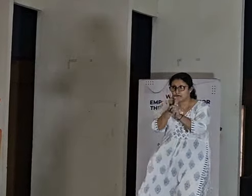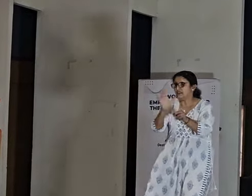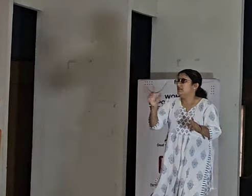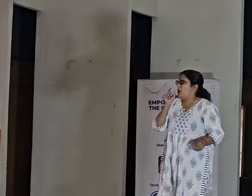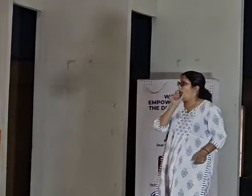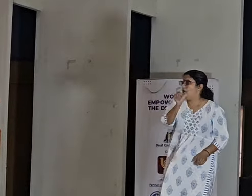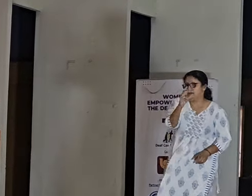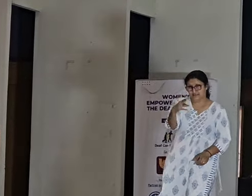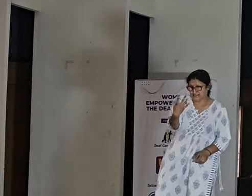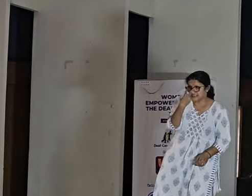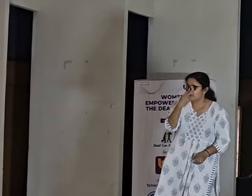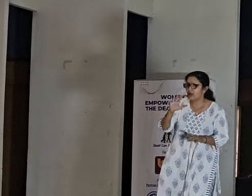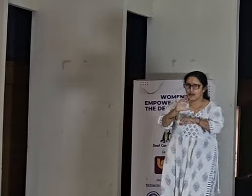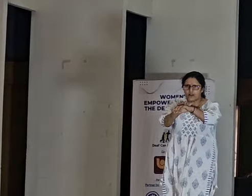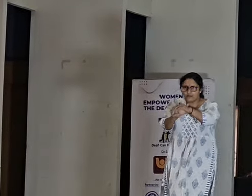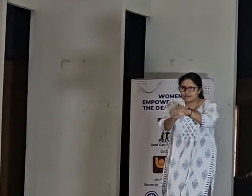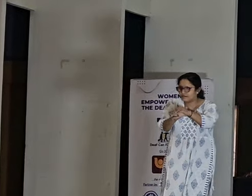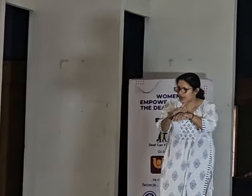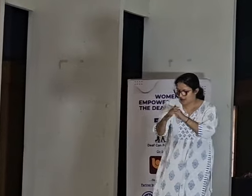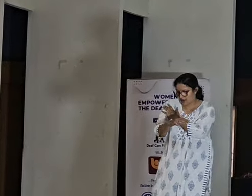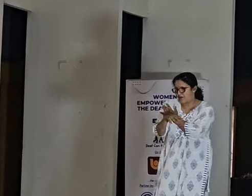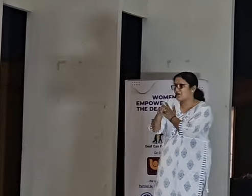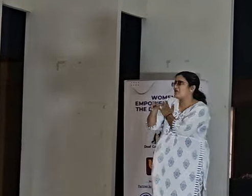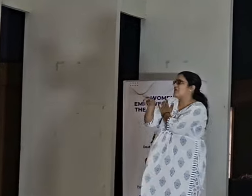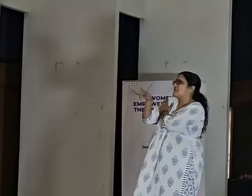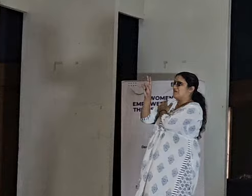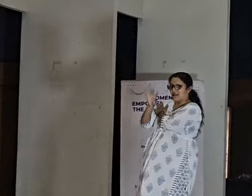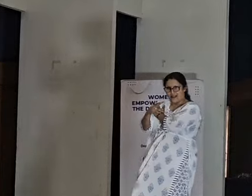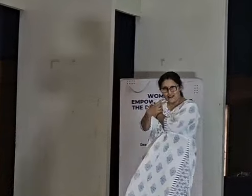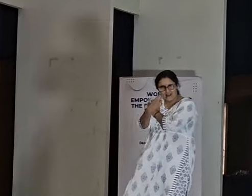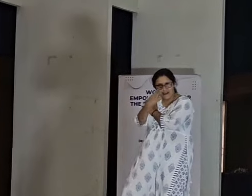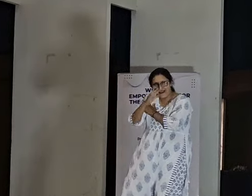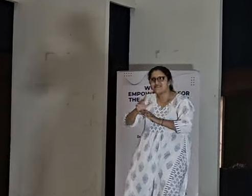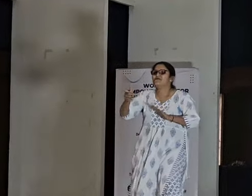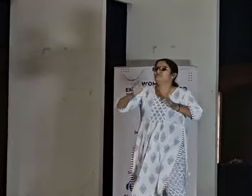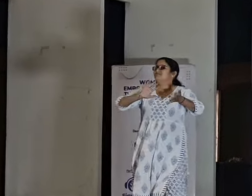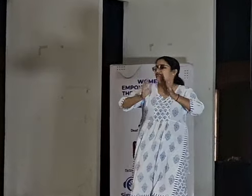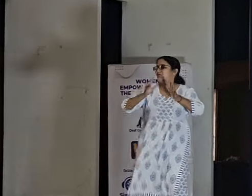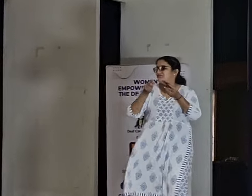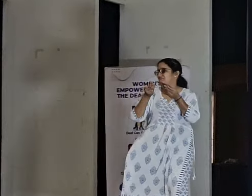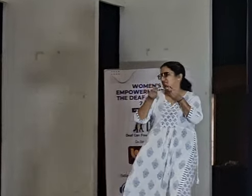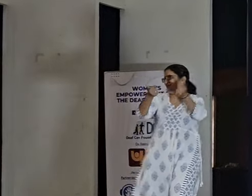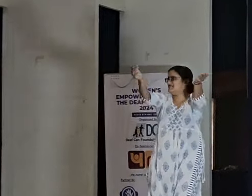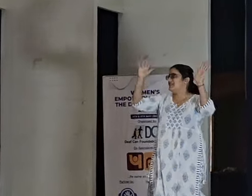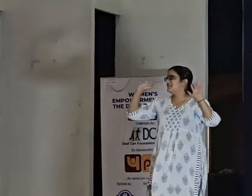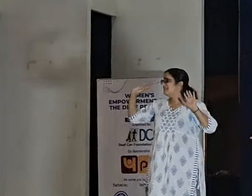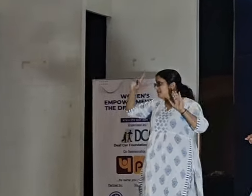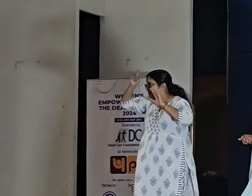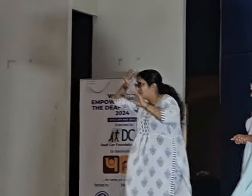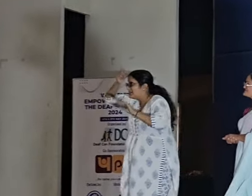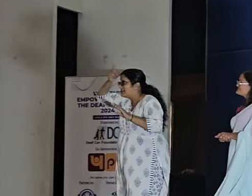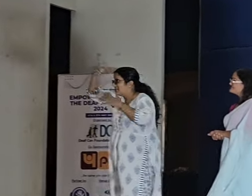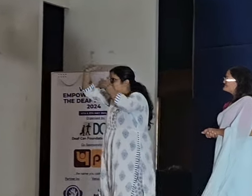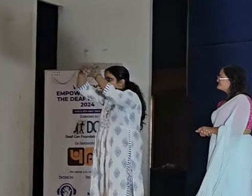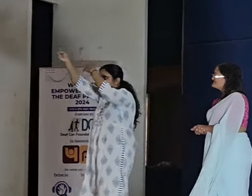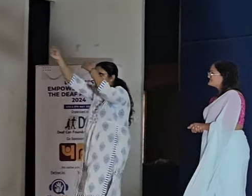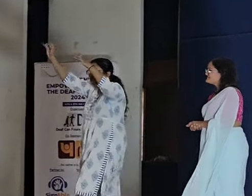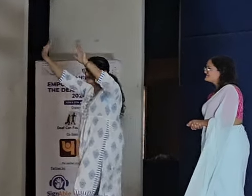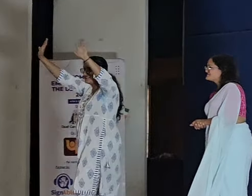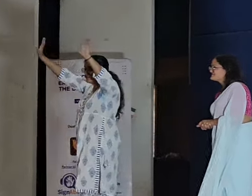नहीं करना है। और किसी भी अशर को हमें नहीं बोलना है क्योंकि जितना स्लो मोशन होता है उनको देखने में बहुत सारी दिक्कतें